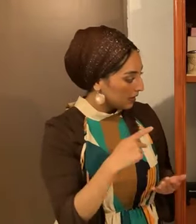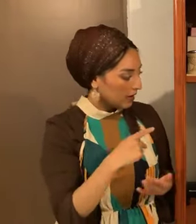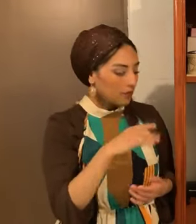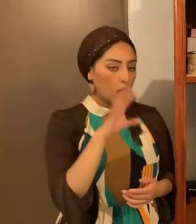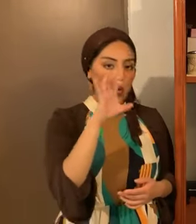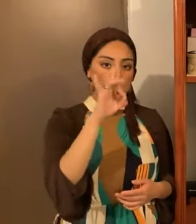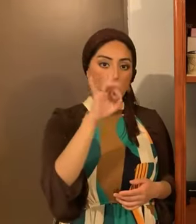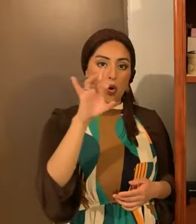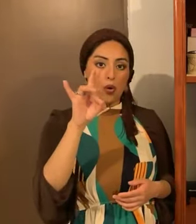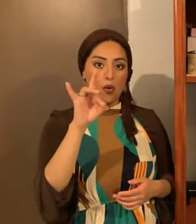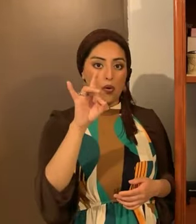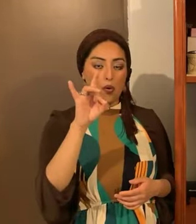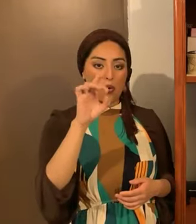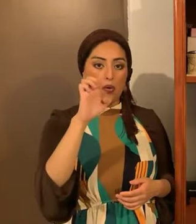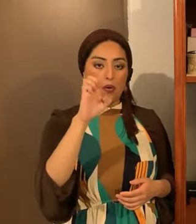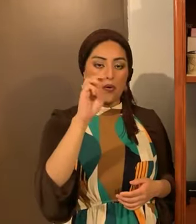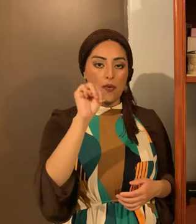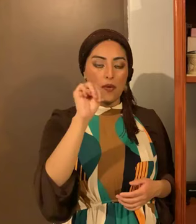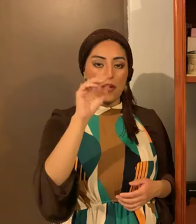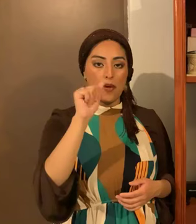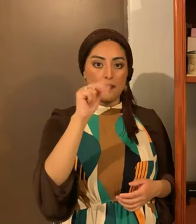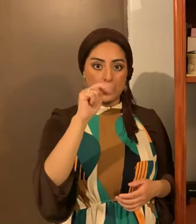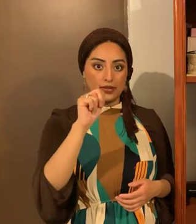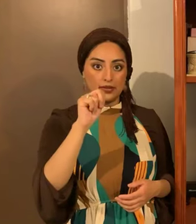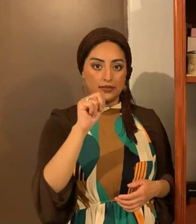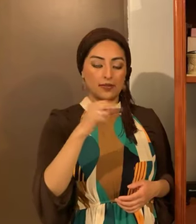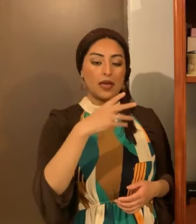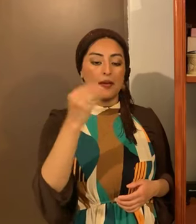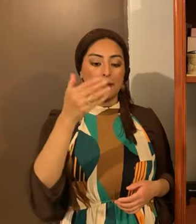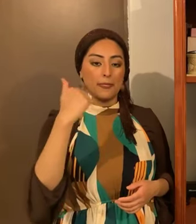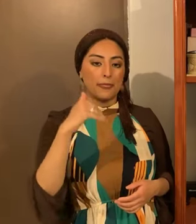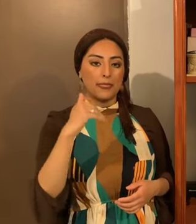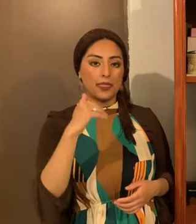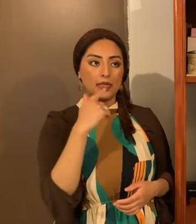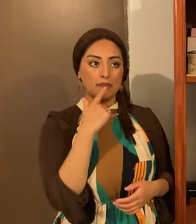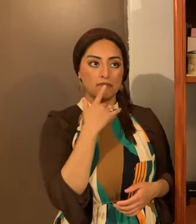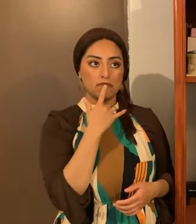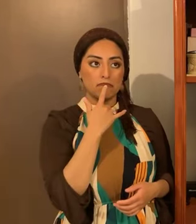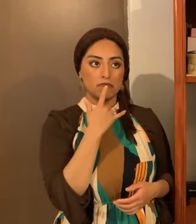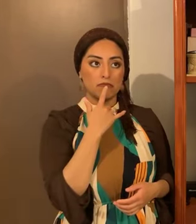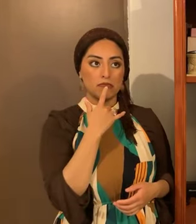88. Aleluya. Y a...